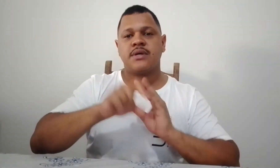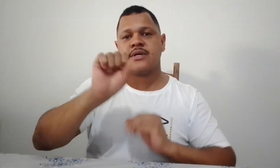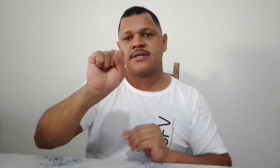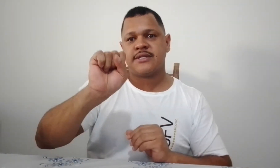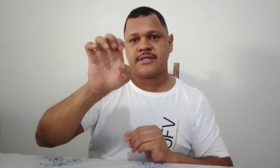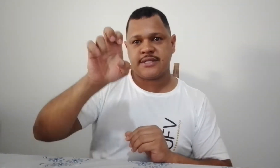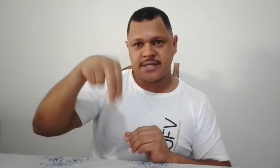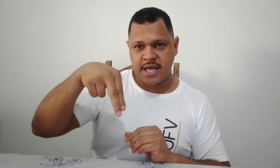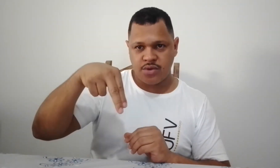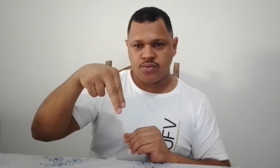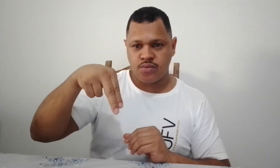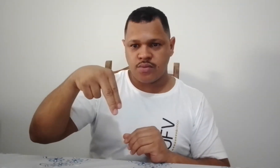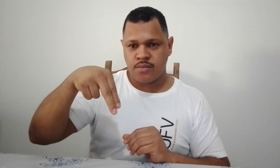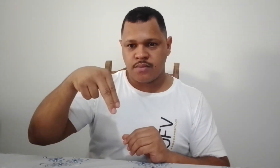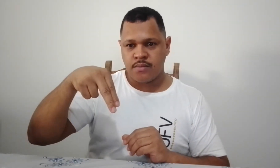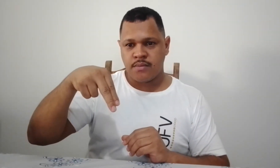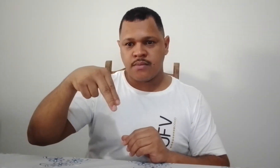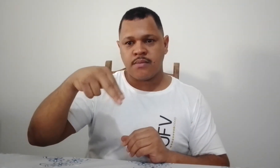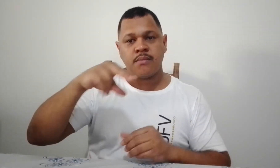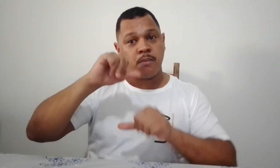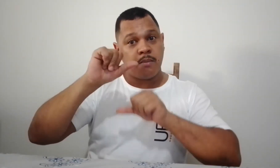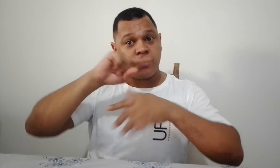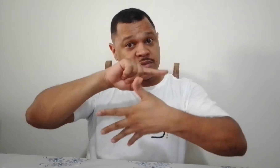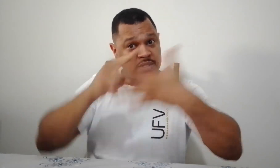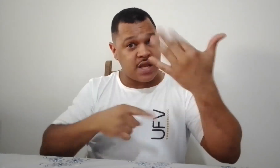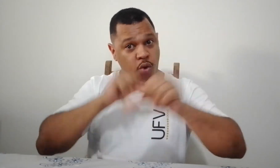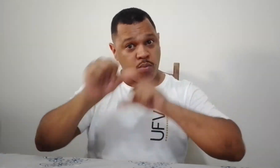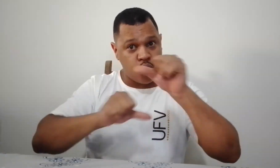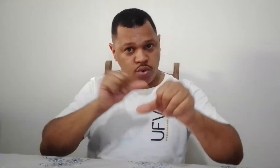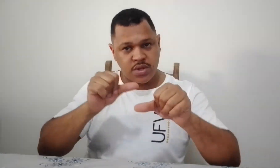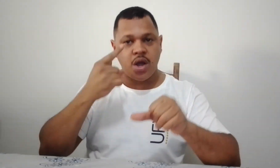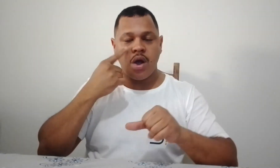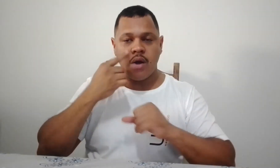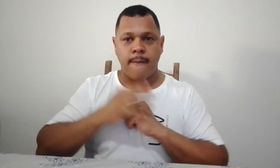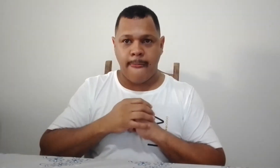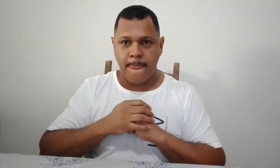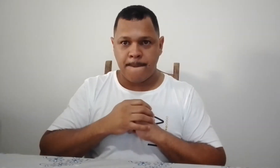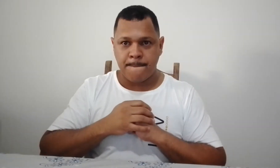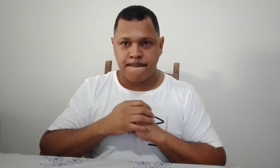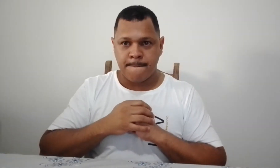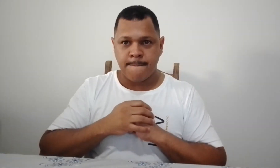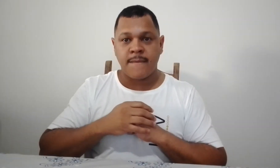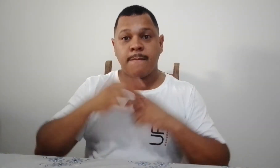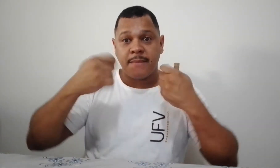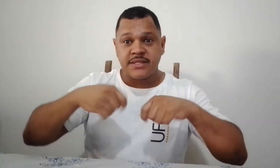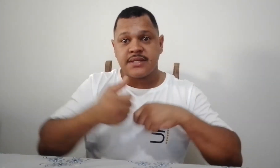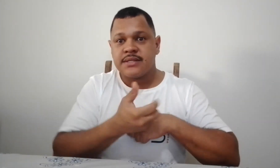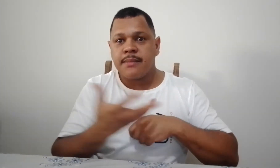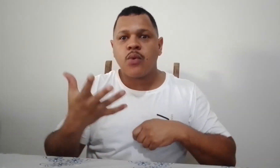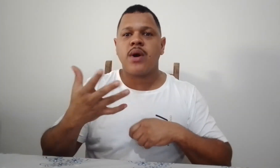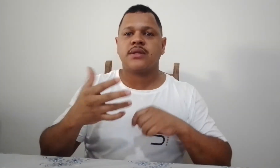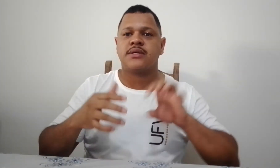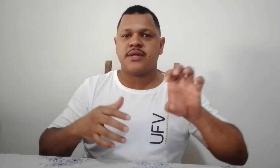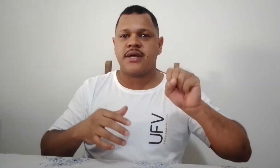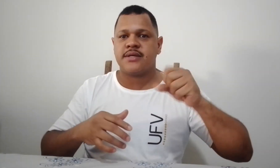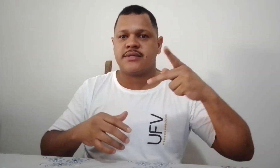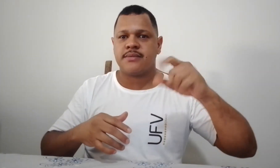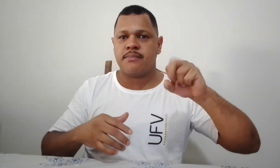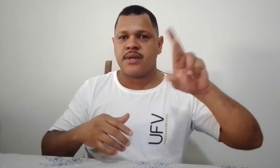virar mais. Logo, nós temos que a tensão induzida ela depende do número de espira, do fluxo magnético e de ômega,